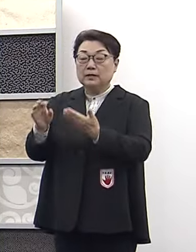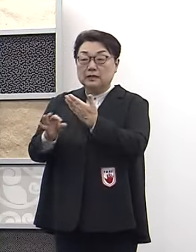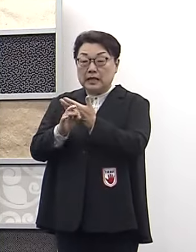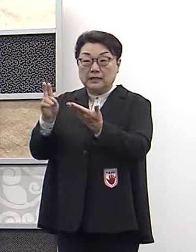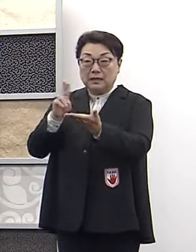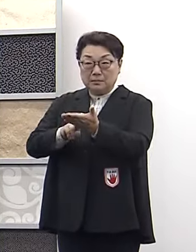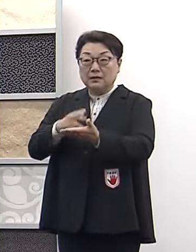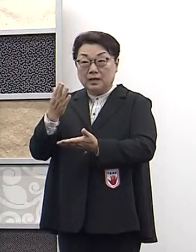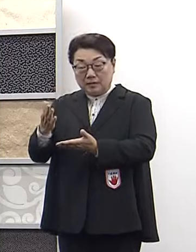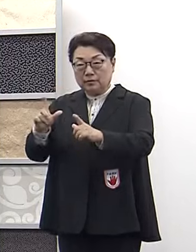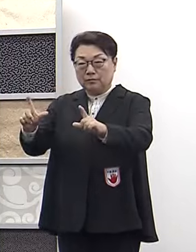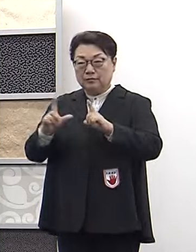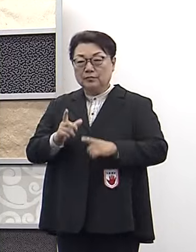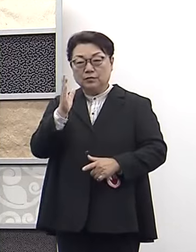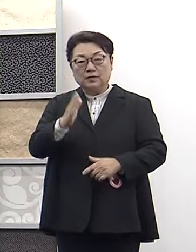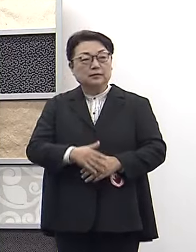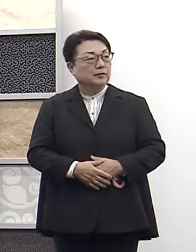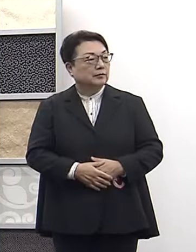をお伺いいたします。